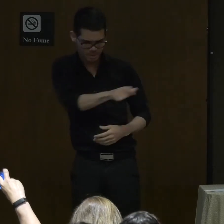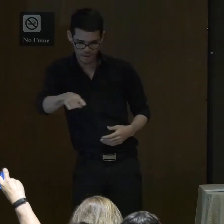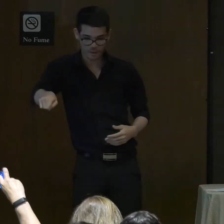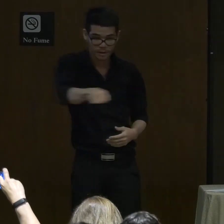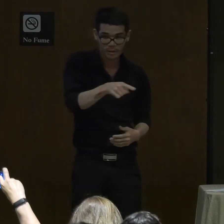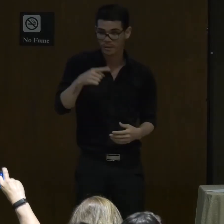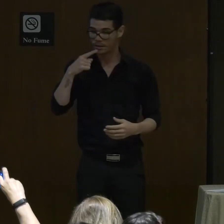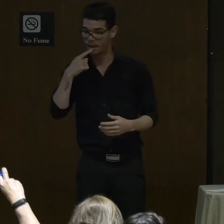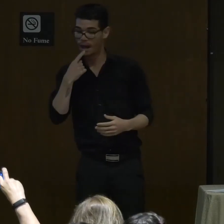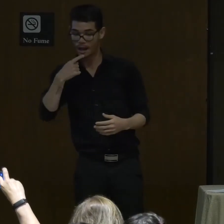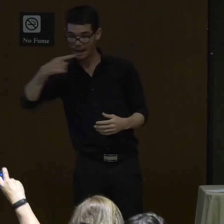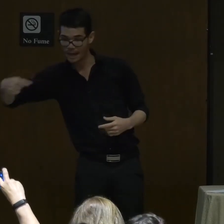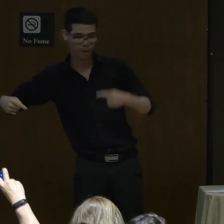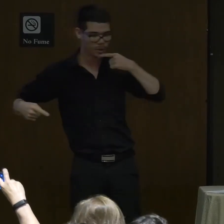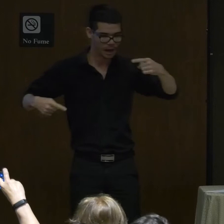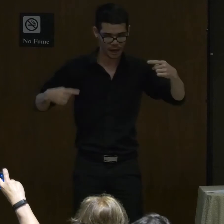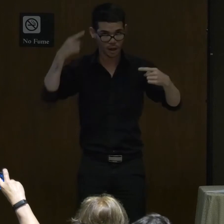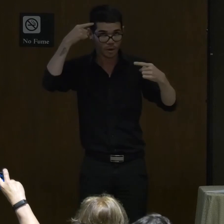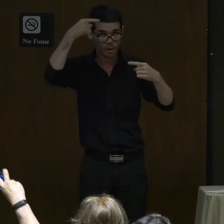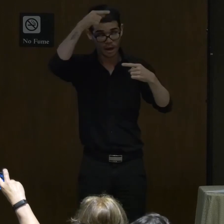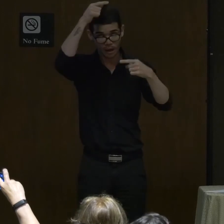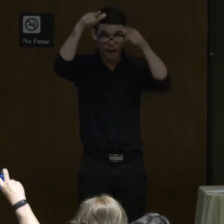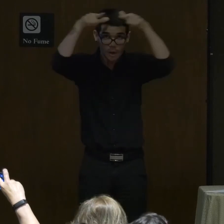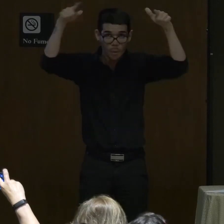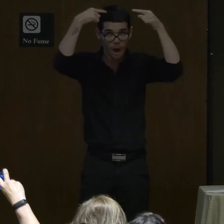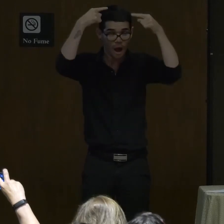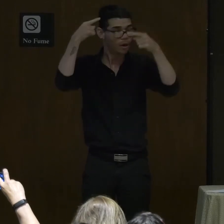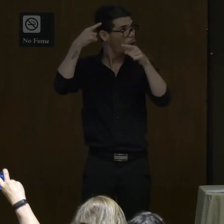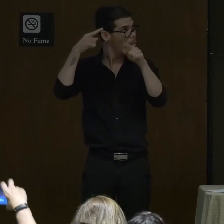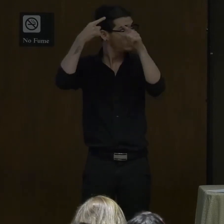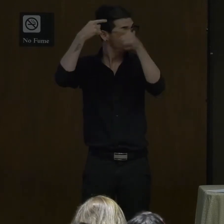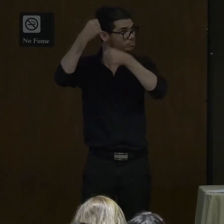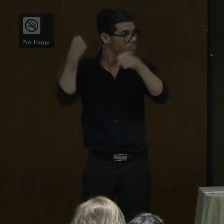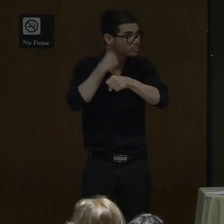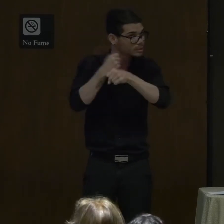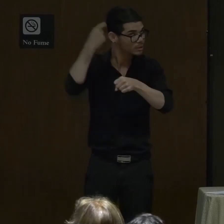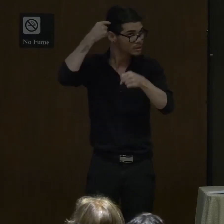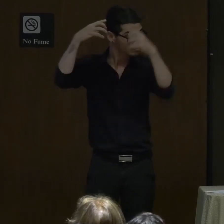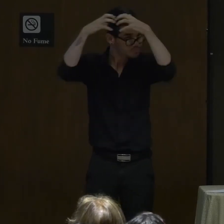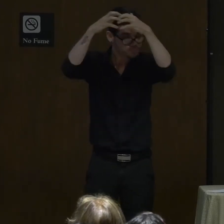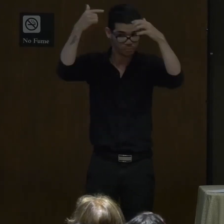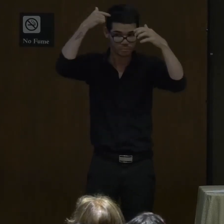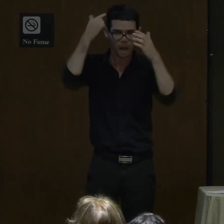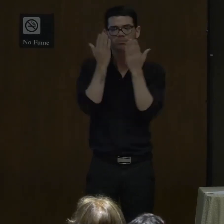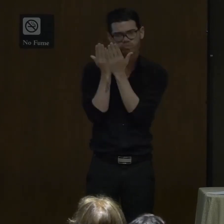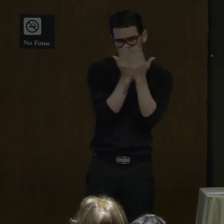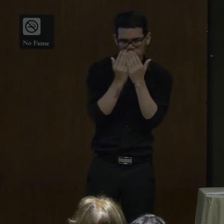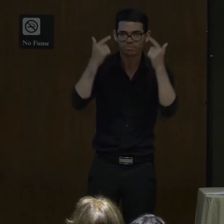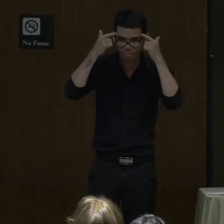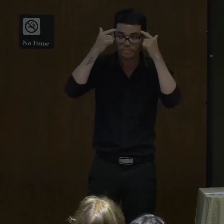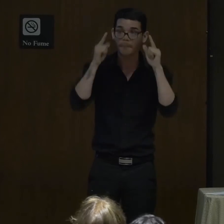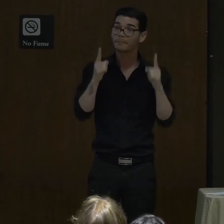el lenguaje, en el tema de la sociolingüística del bilingüismo, pero todos estos estudios se centraban en el bilingüismo en